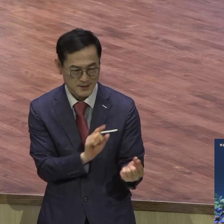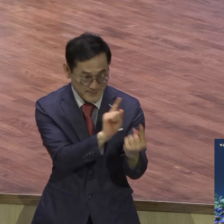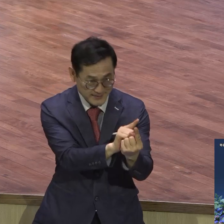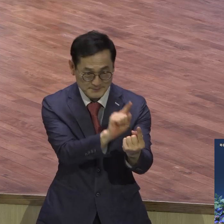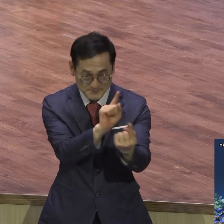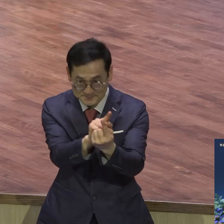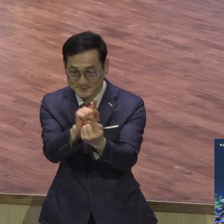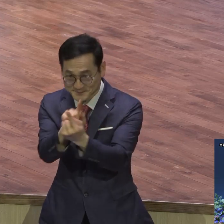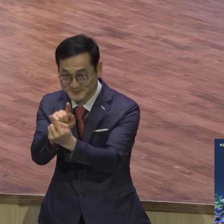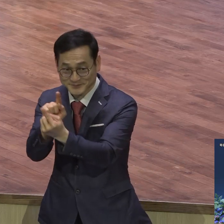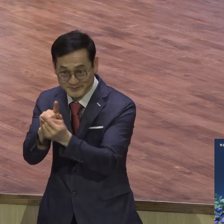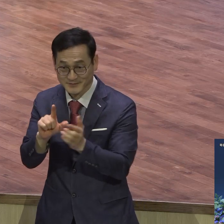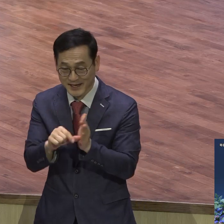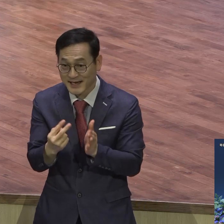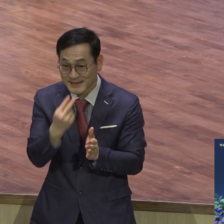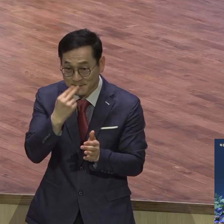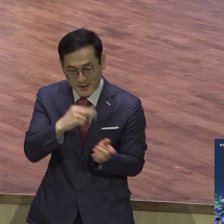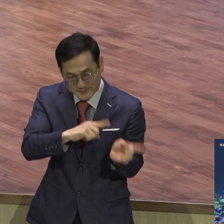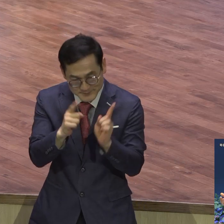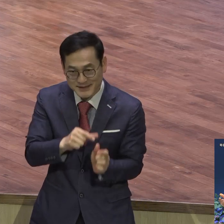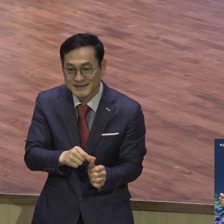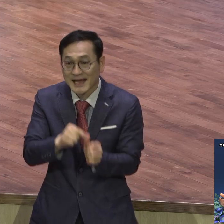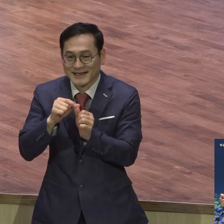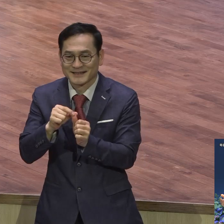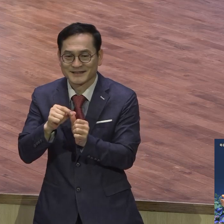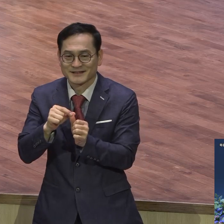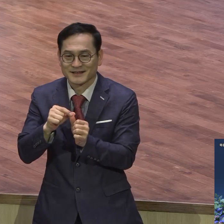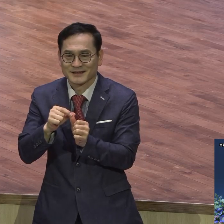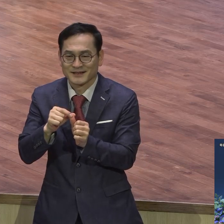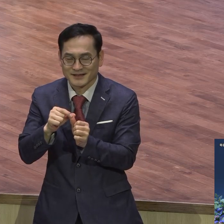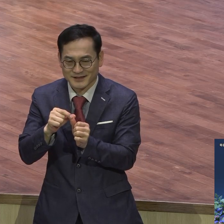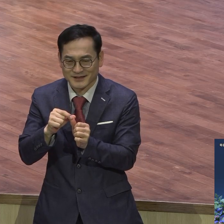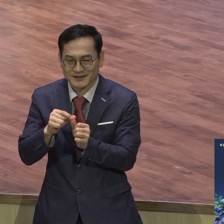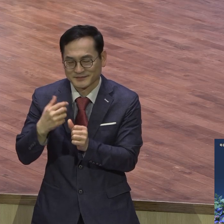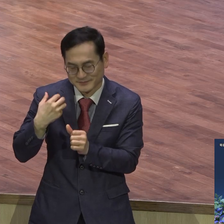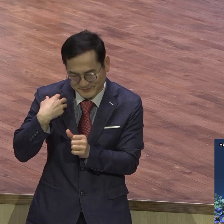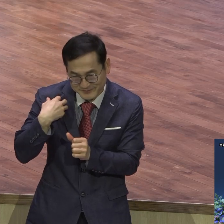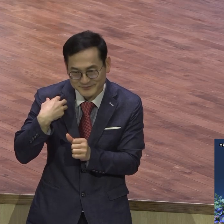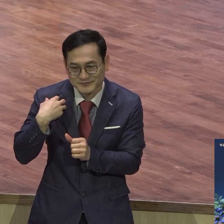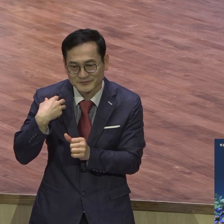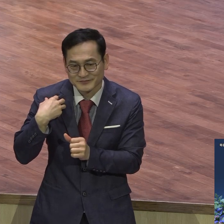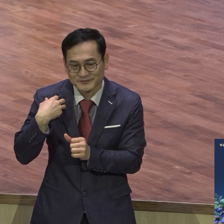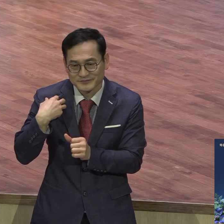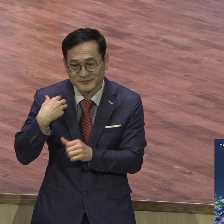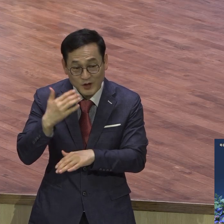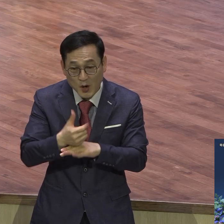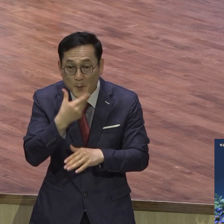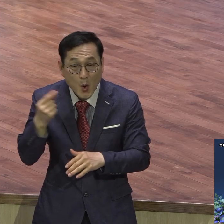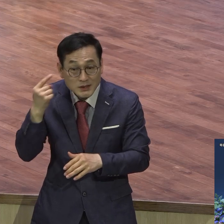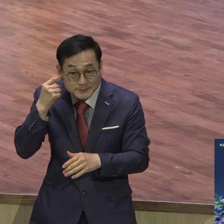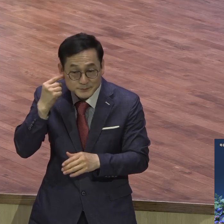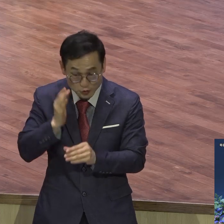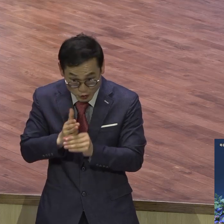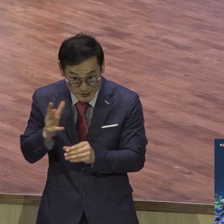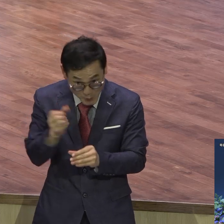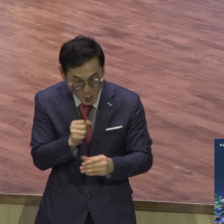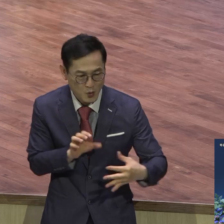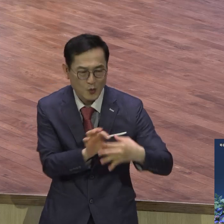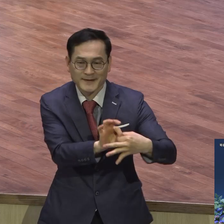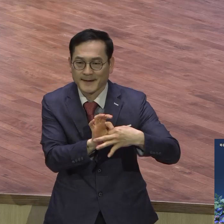속에서 이 생명 살리는 보금적 회복 보금적 관계 회복 그렇게